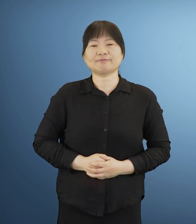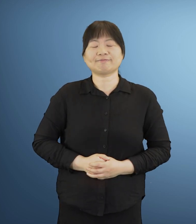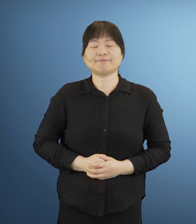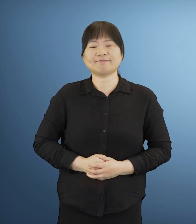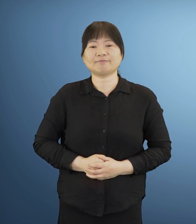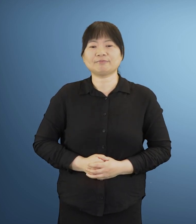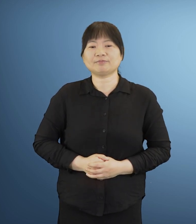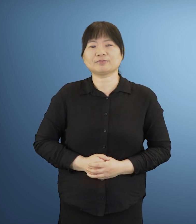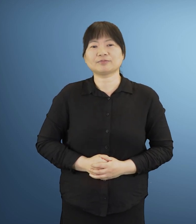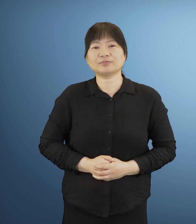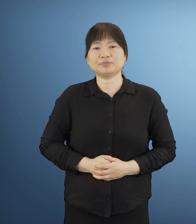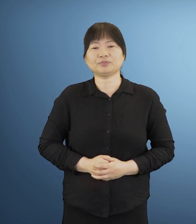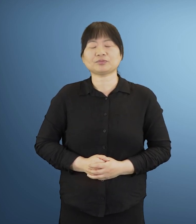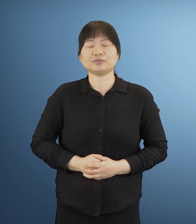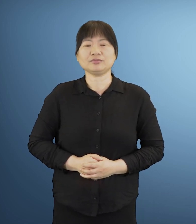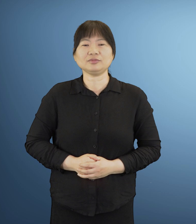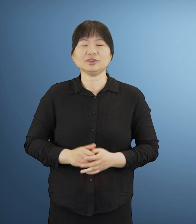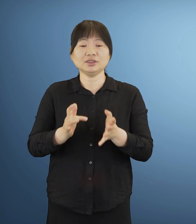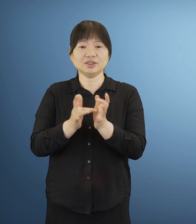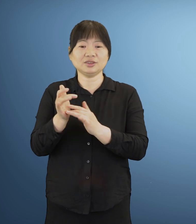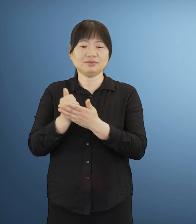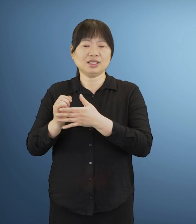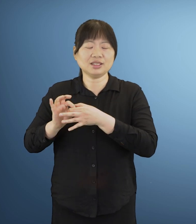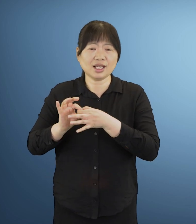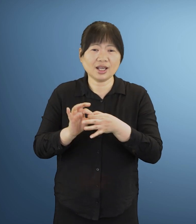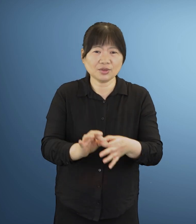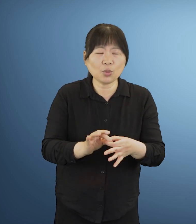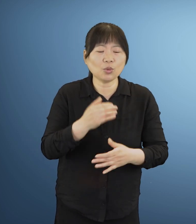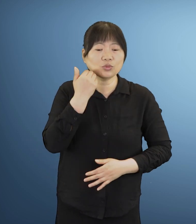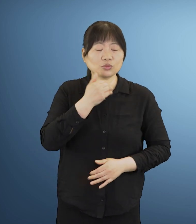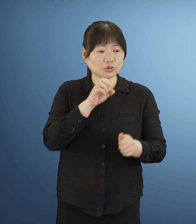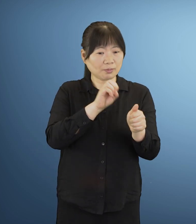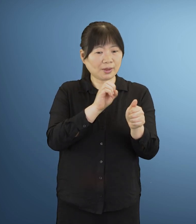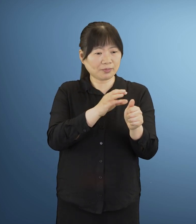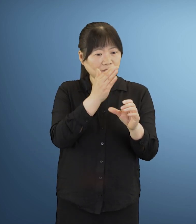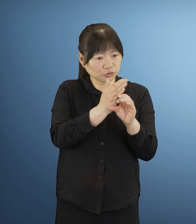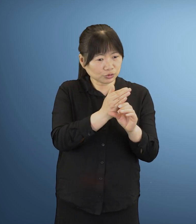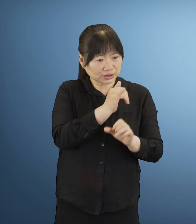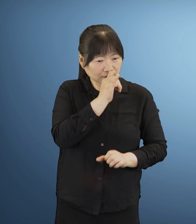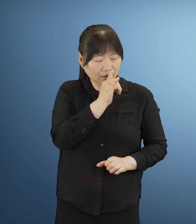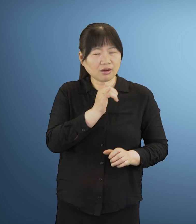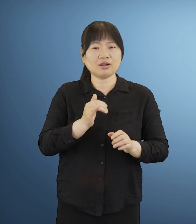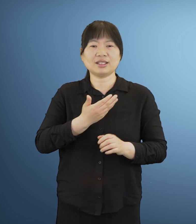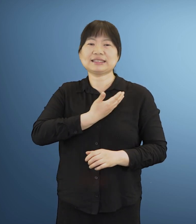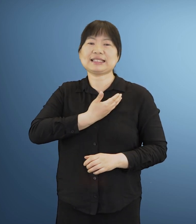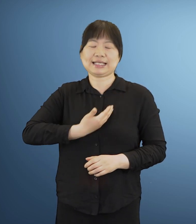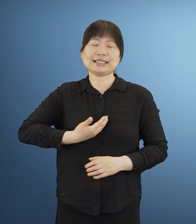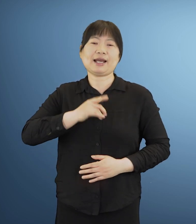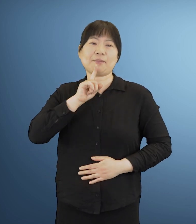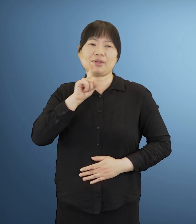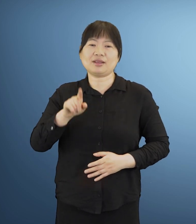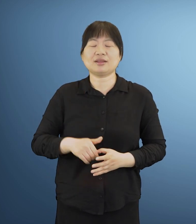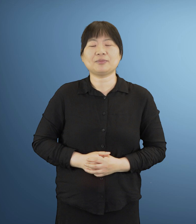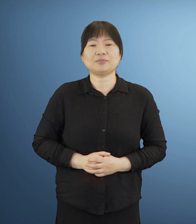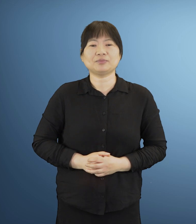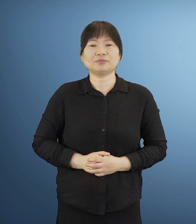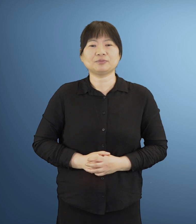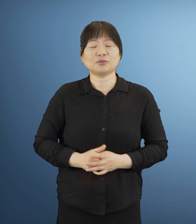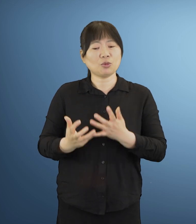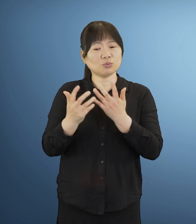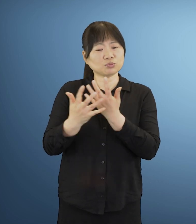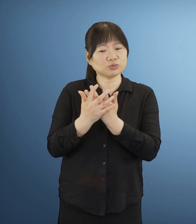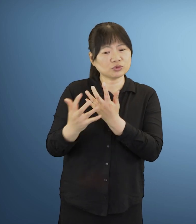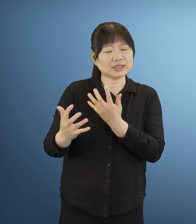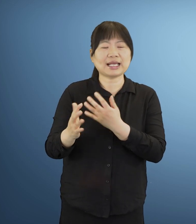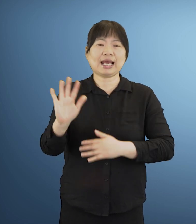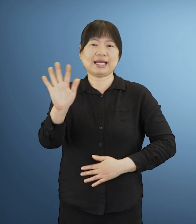확인하고 지나갑니다. 이 얘기를 지금 예수님이 끊임없이 누구에게 얘기하고 있어요? 제자. 여기 잊지 마세요. 무리들이